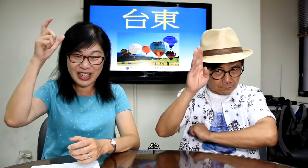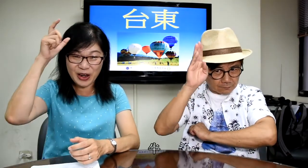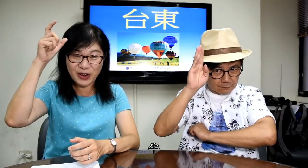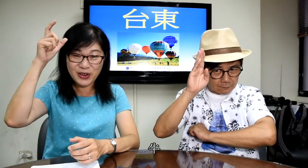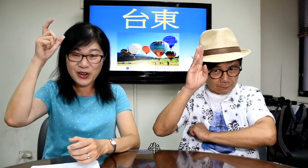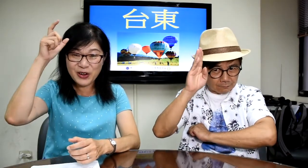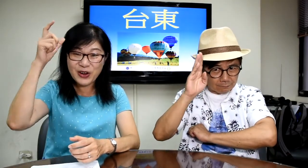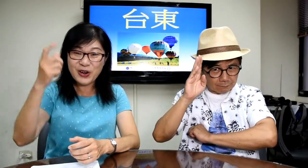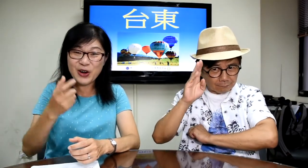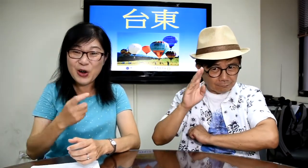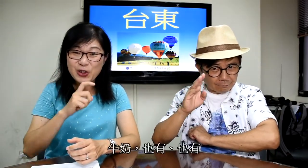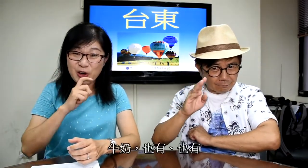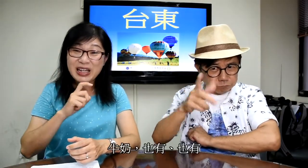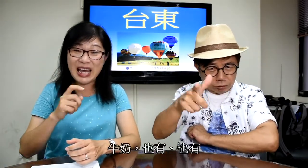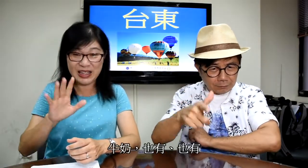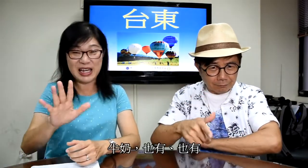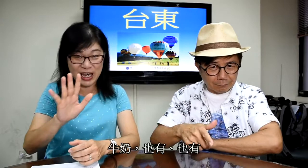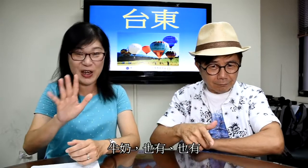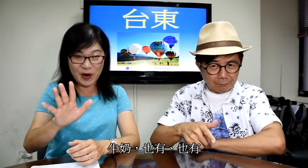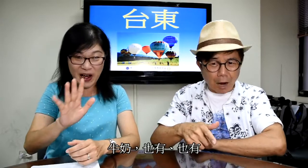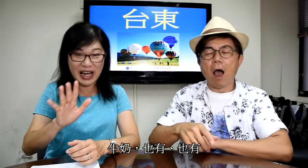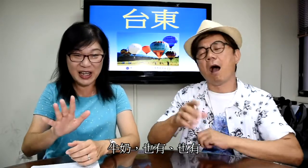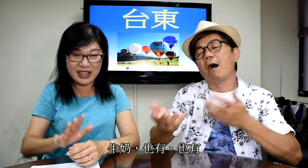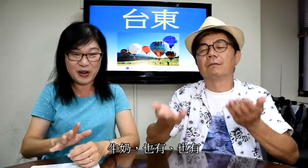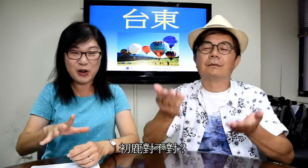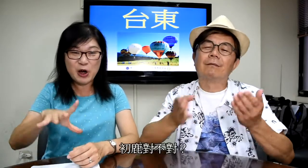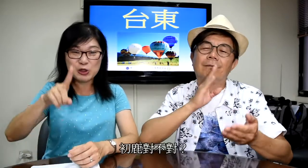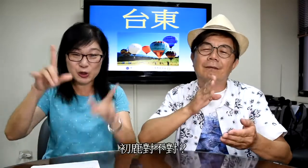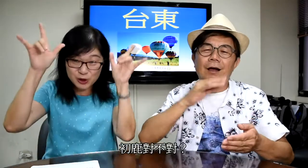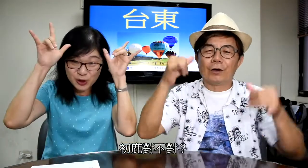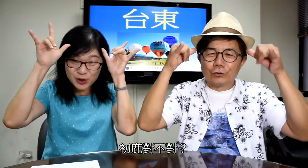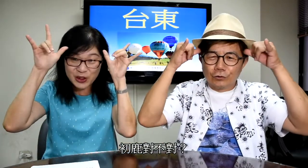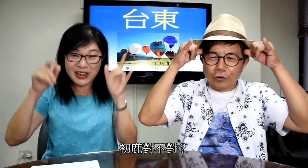牛，牛奶也有啊，也有出路，对不对？